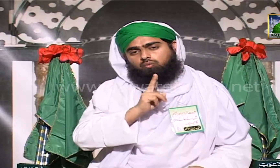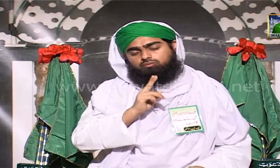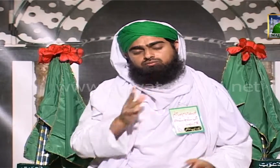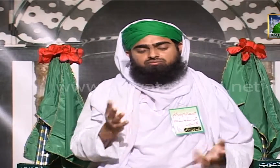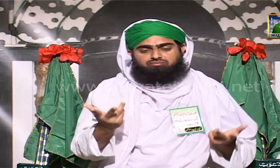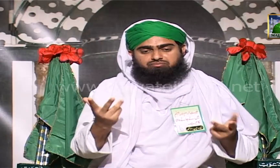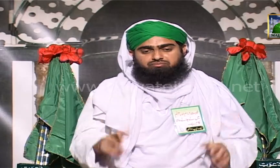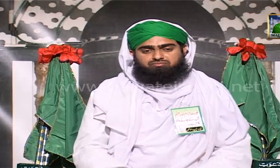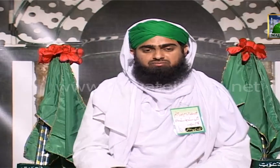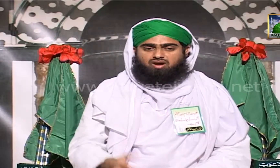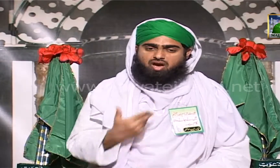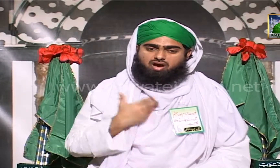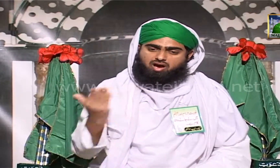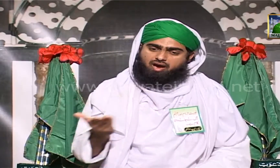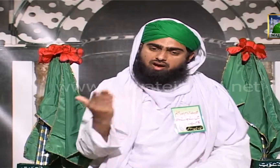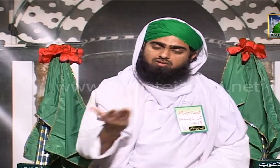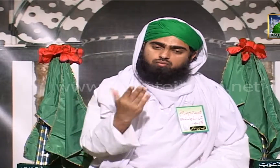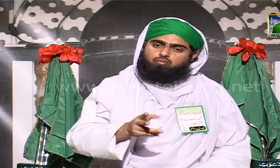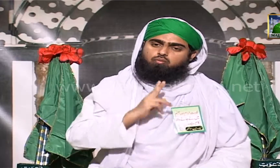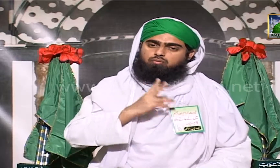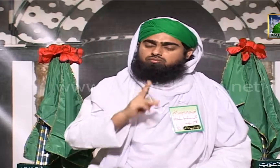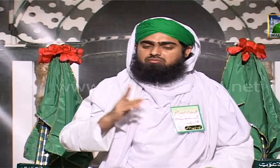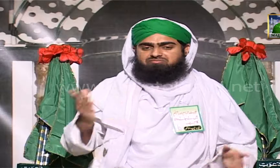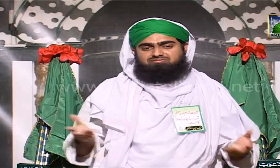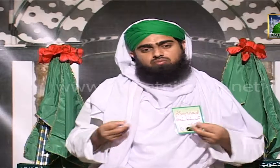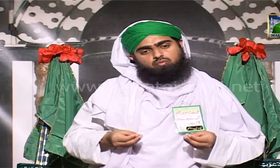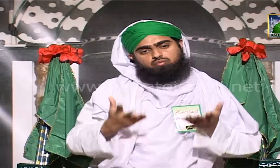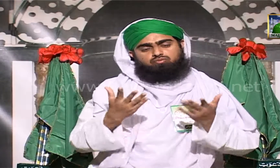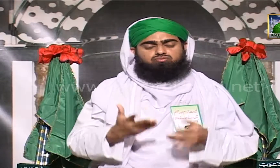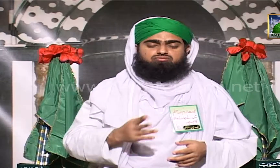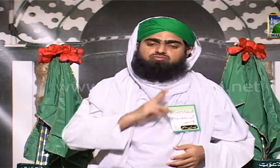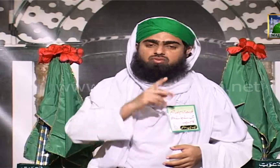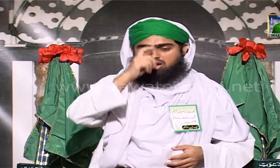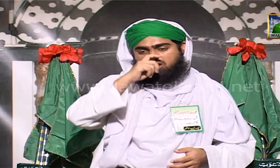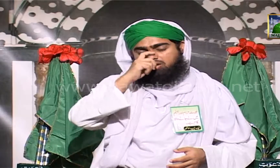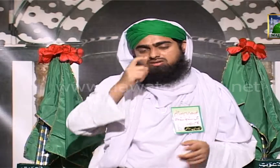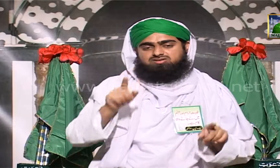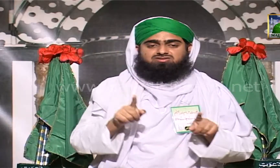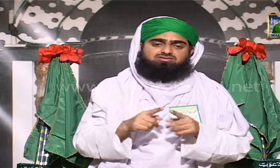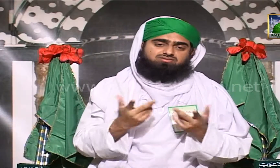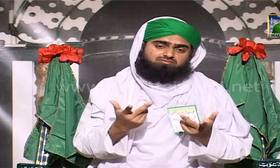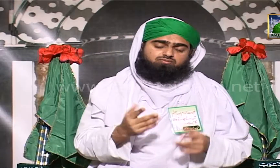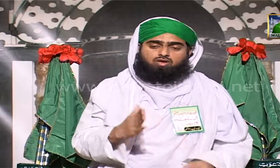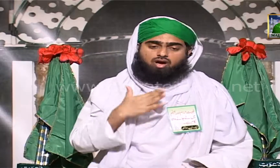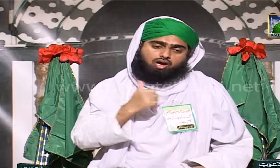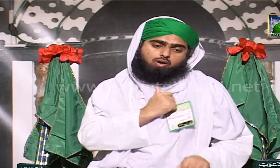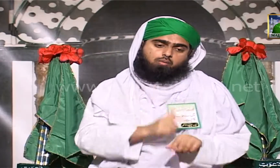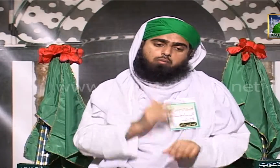اپنی نت نئی مجبوریاں آگے کرتے ہیں، حالانکہ موت جو ہے وہ ہم سب پر